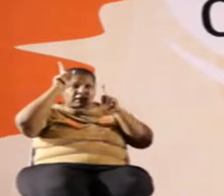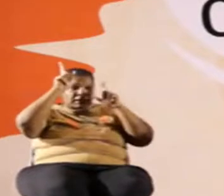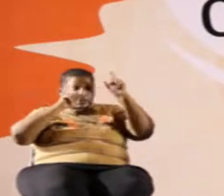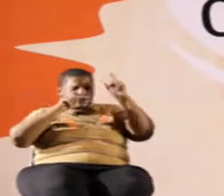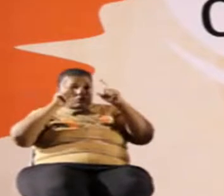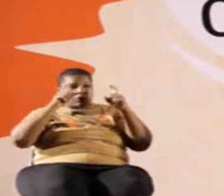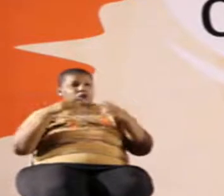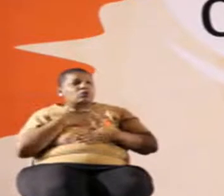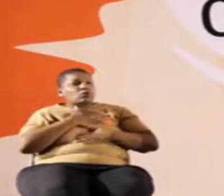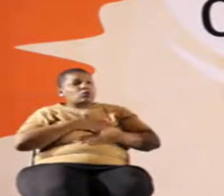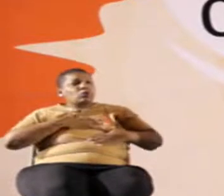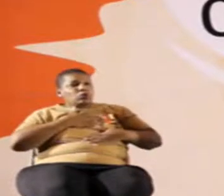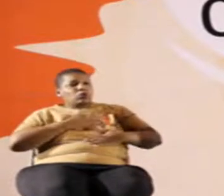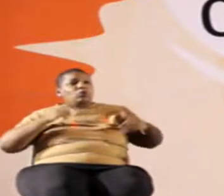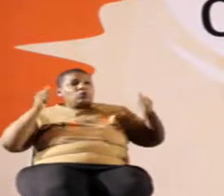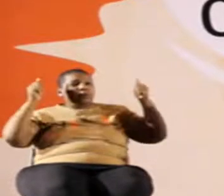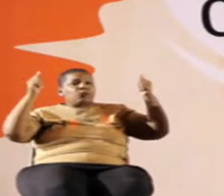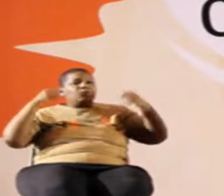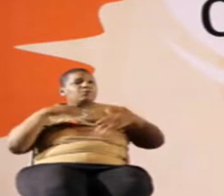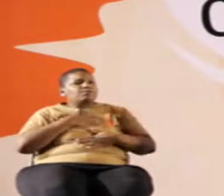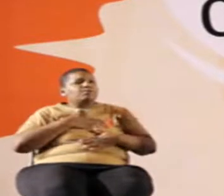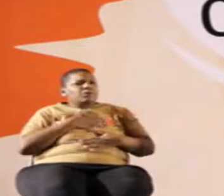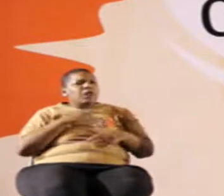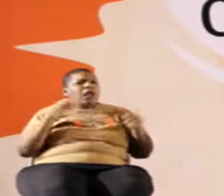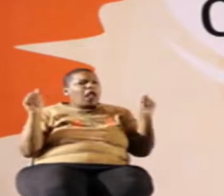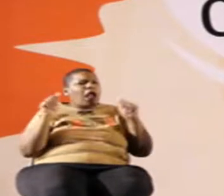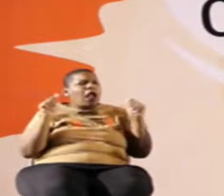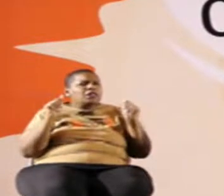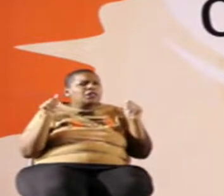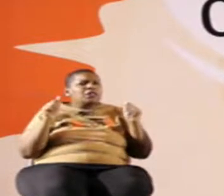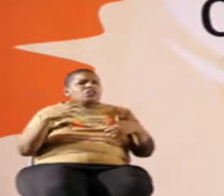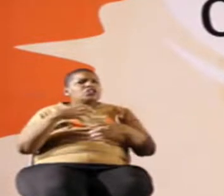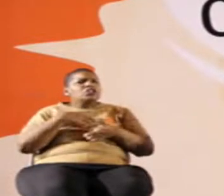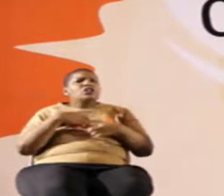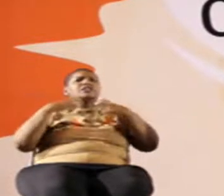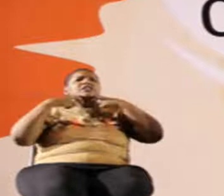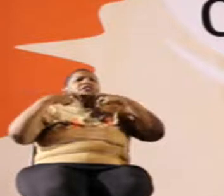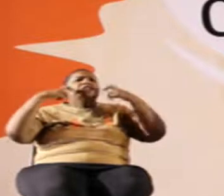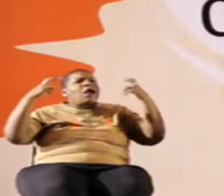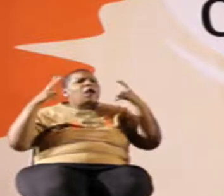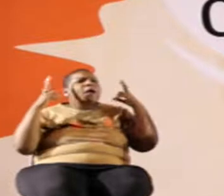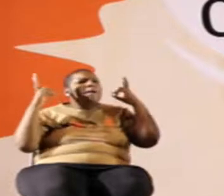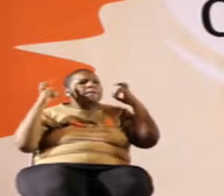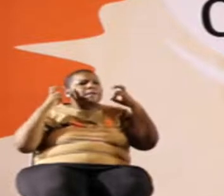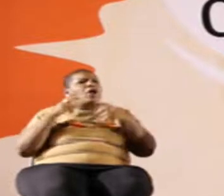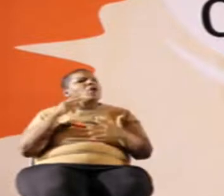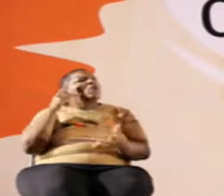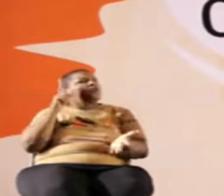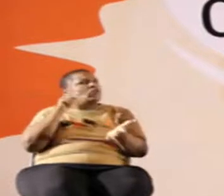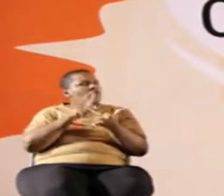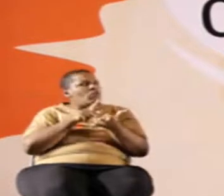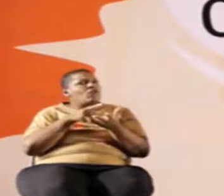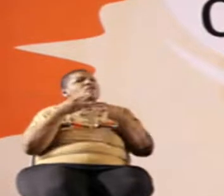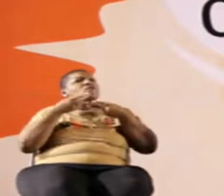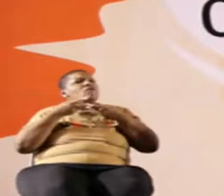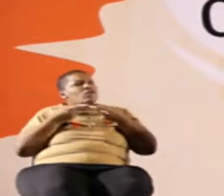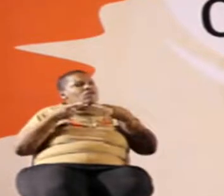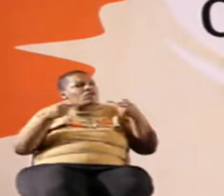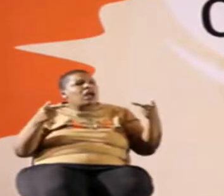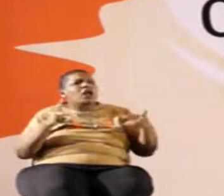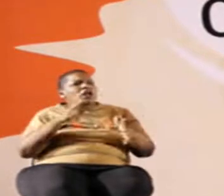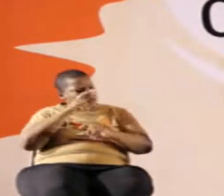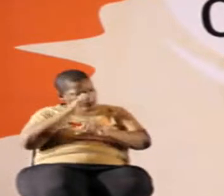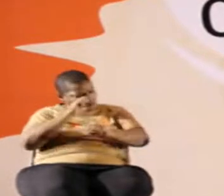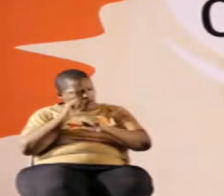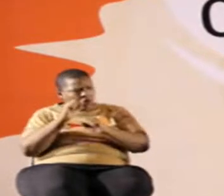seu apreço por um ídolo de forma ruidosa, de forma enfática, de forma